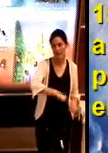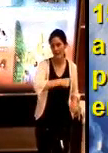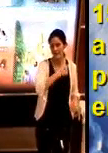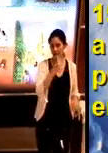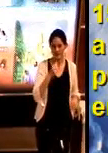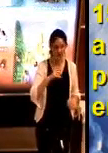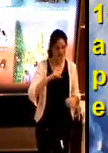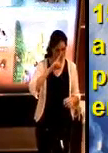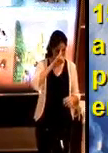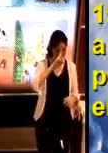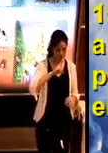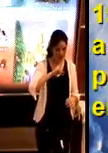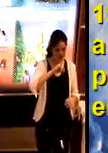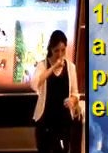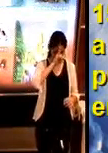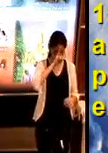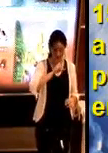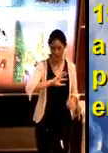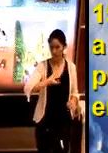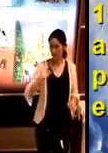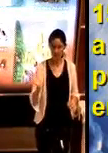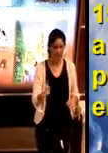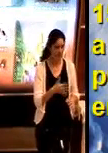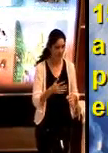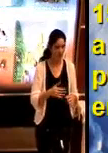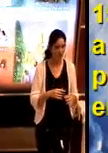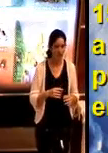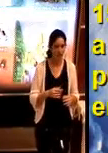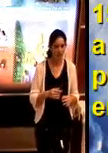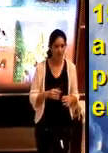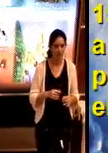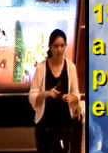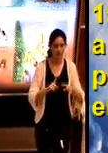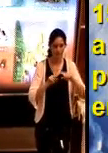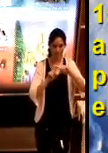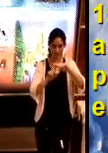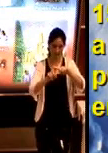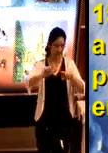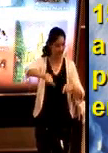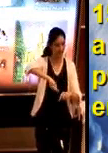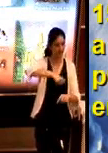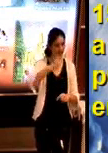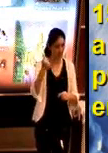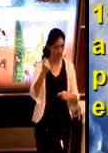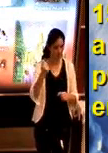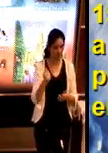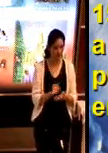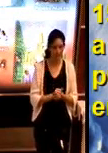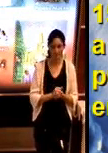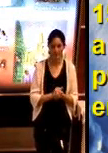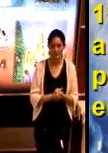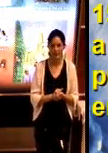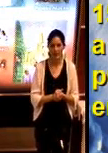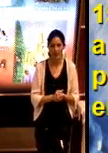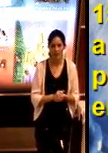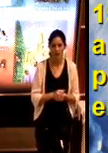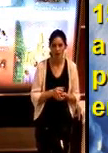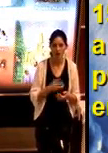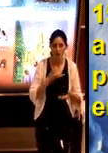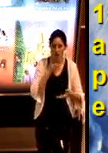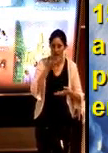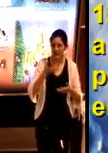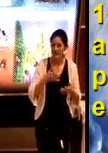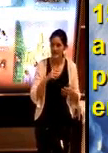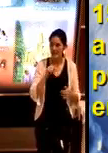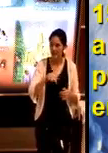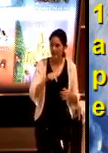la cruz. Lo que sostenía Satanás, hermanos, era justamente que la ley moral de Dios era injusta. ¿No dice la Biblia que él